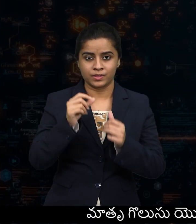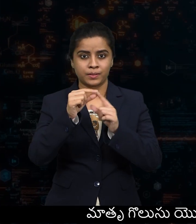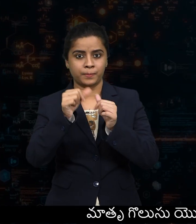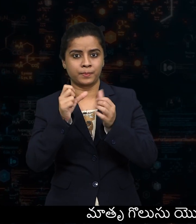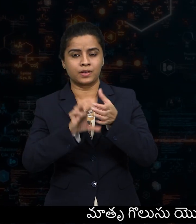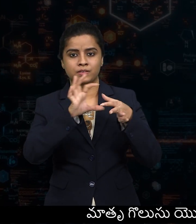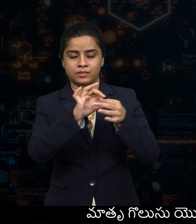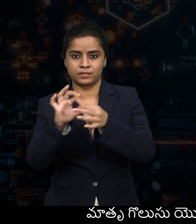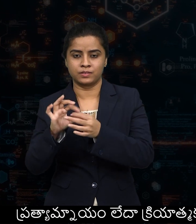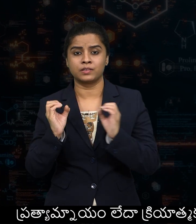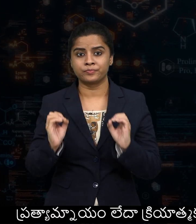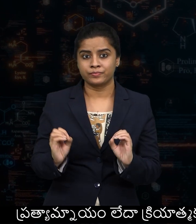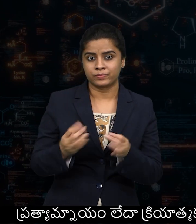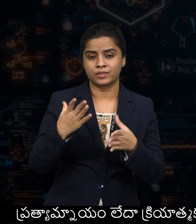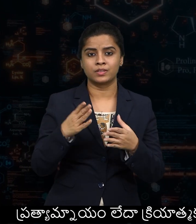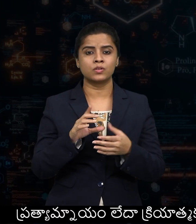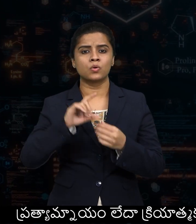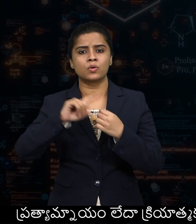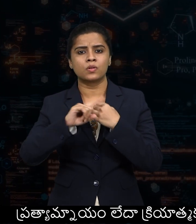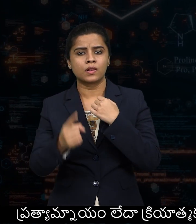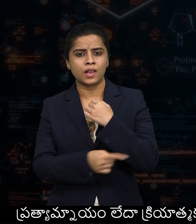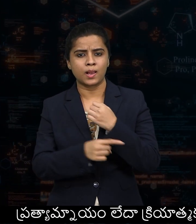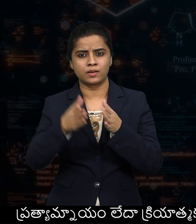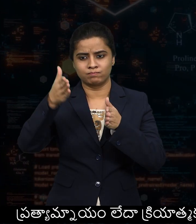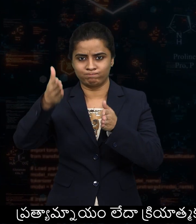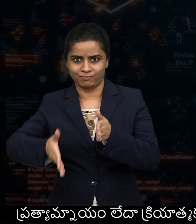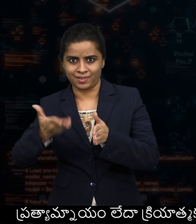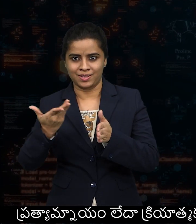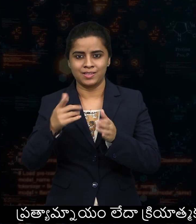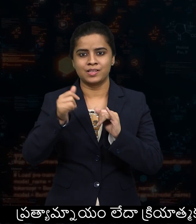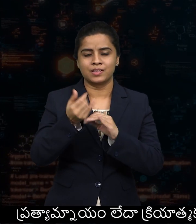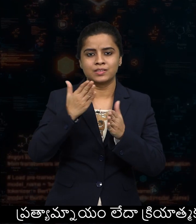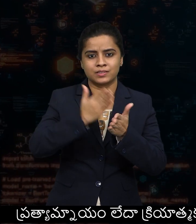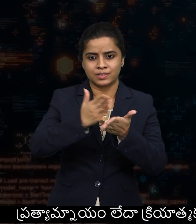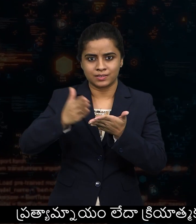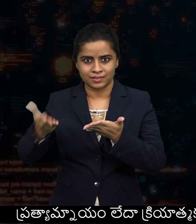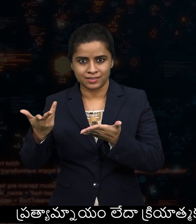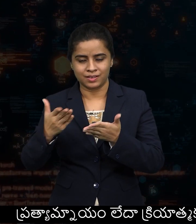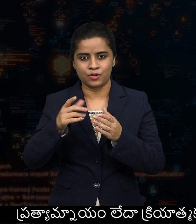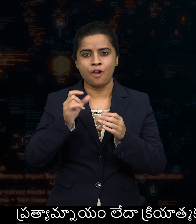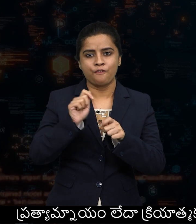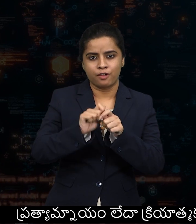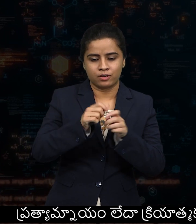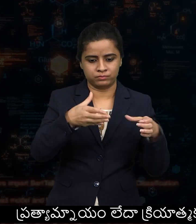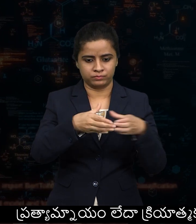పరమాణువుల సంఖ్య ప్రత్యామ్నాయం లేదా క్రియాత్మక సమూహం యొక్క అత్యంత సమీప ముగింపు